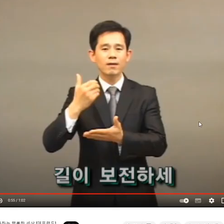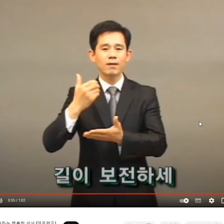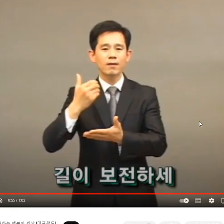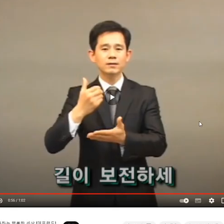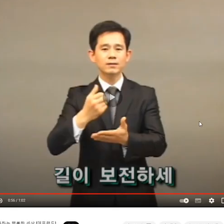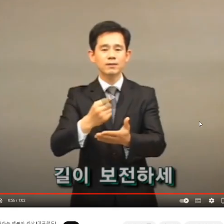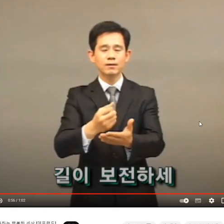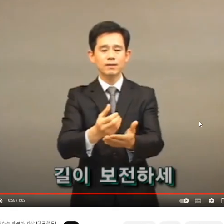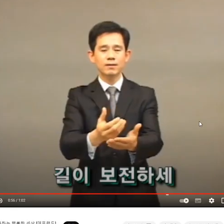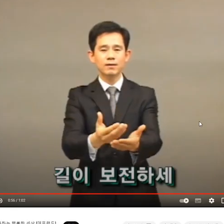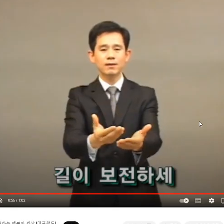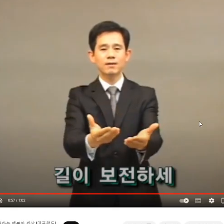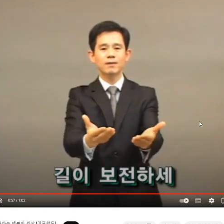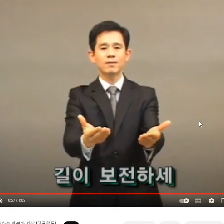가져가시죠.